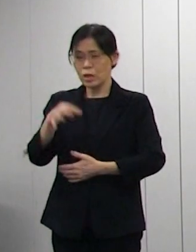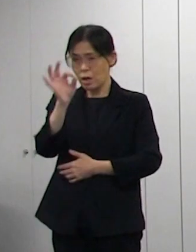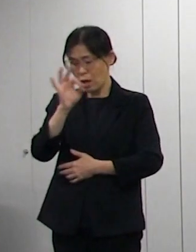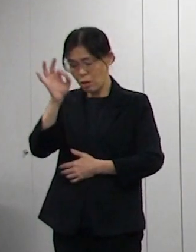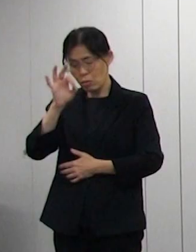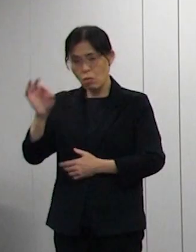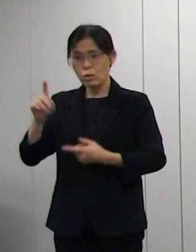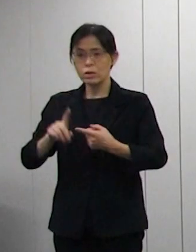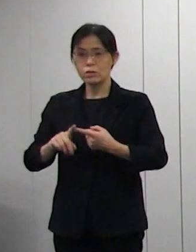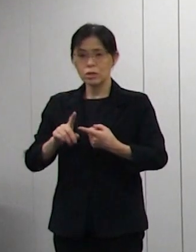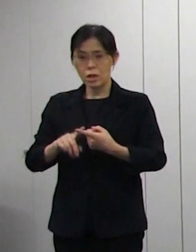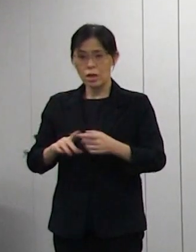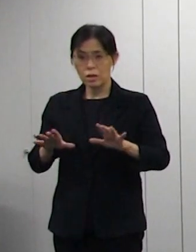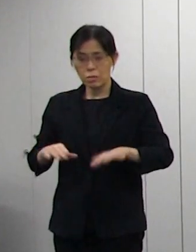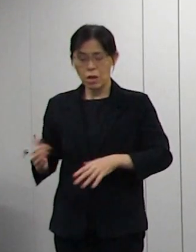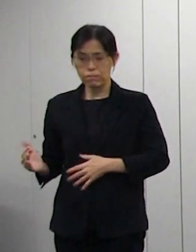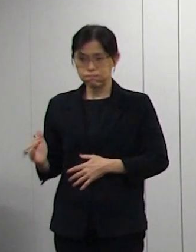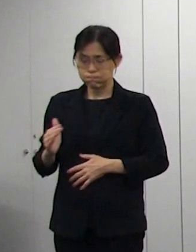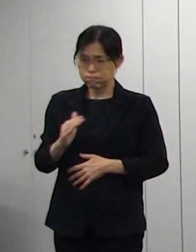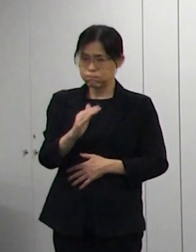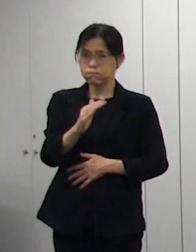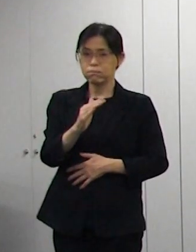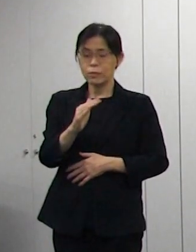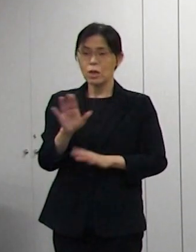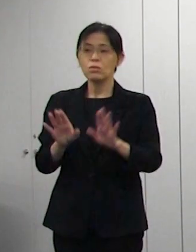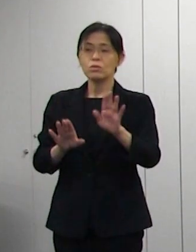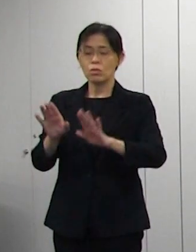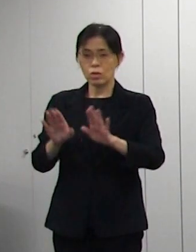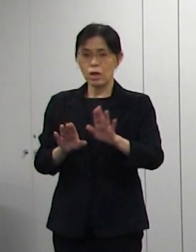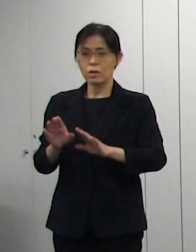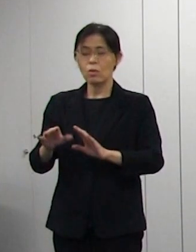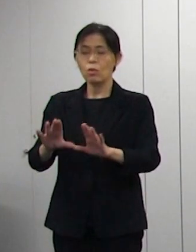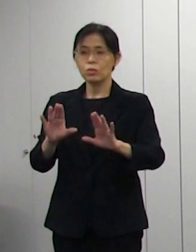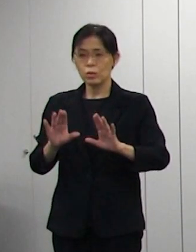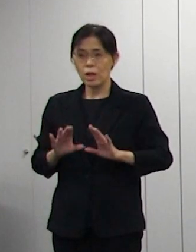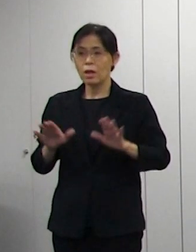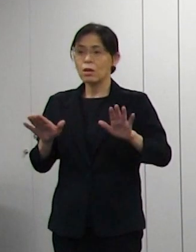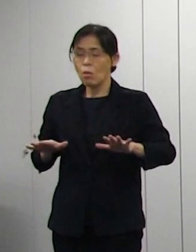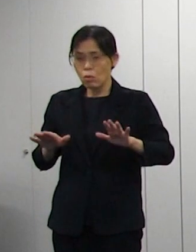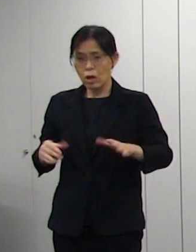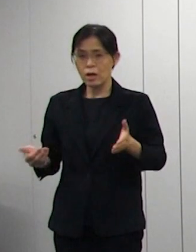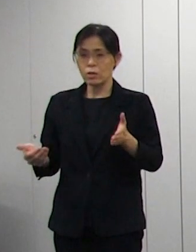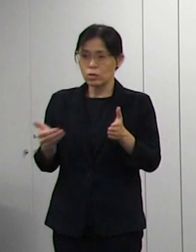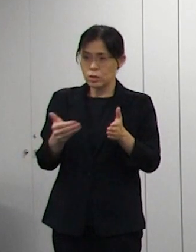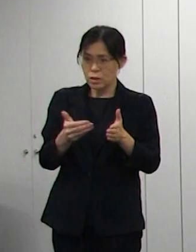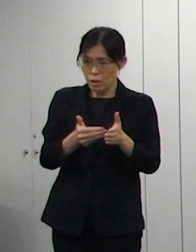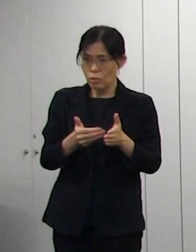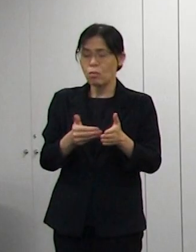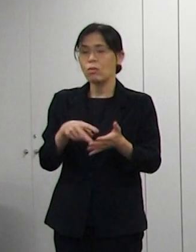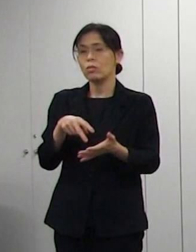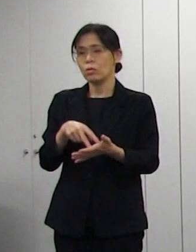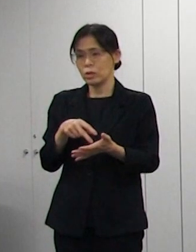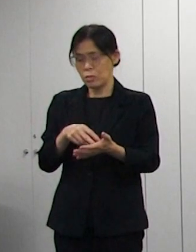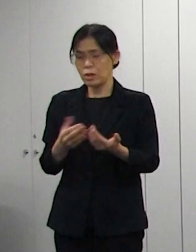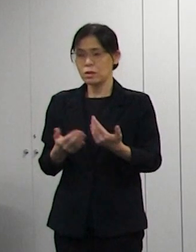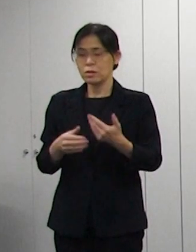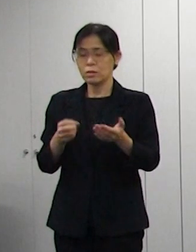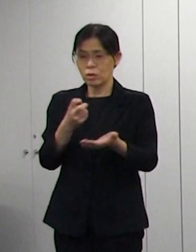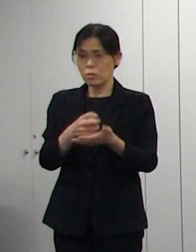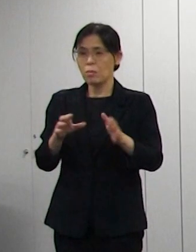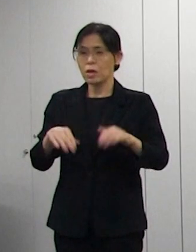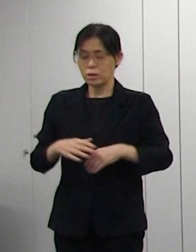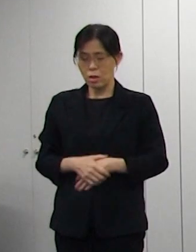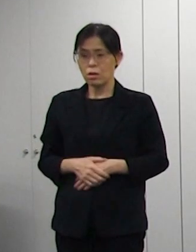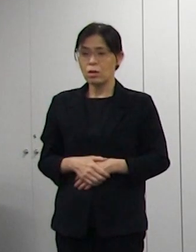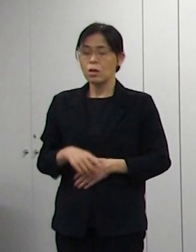ても回復傾向にある現状を受け、今回をファイナルとしたところであります。ヒ